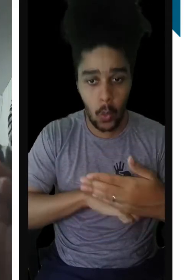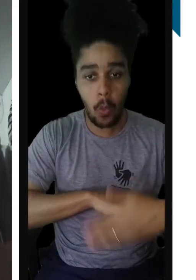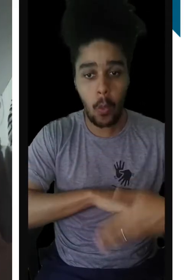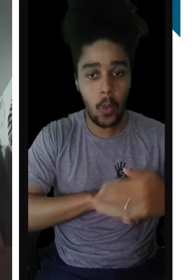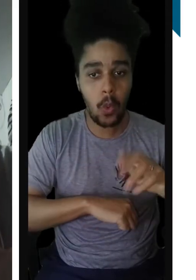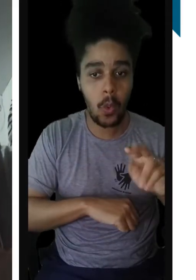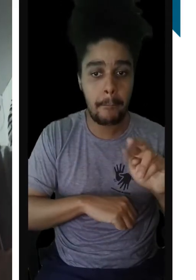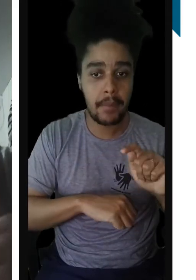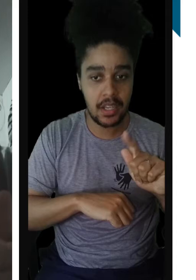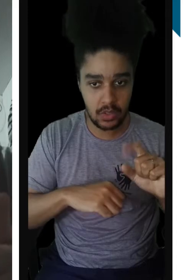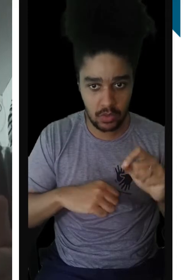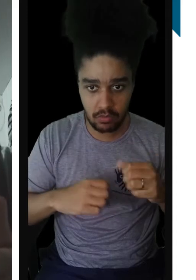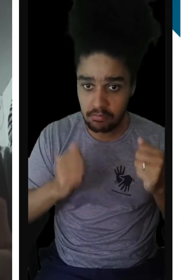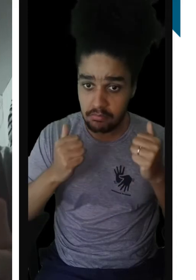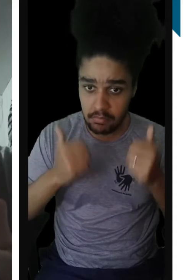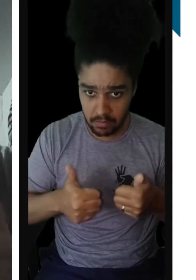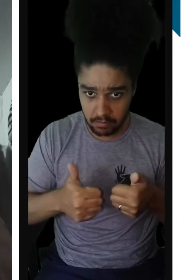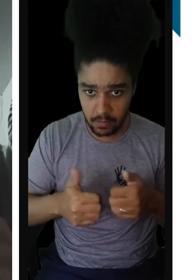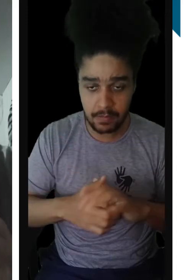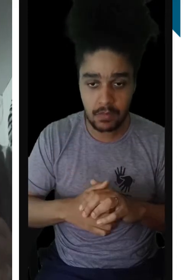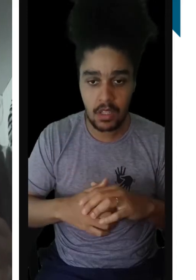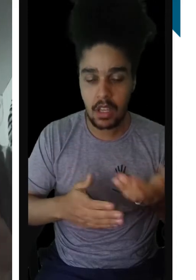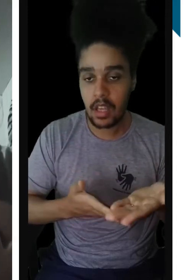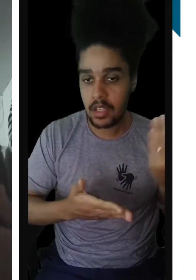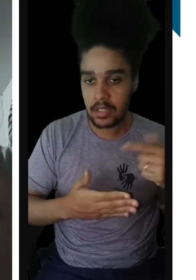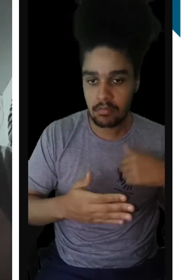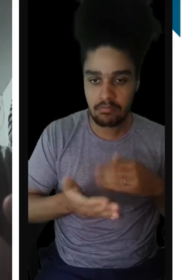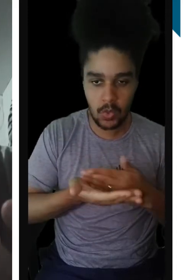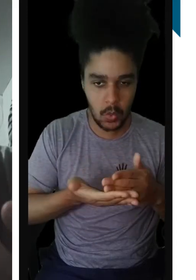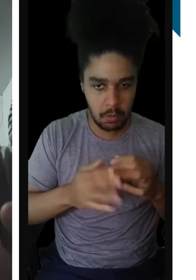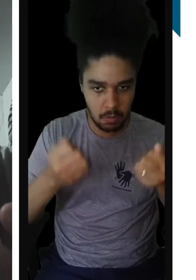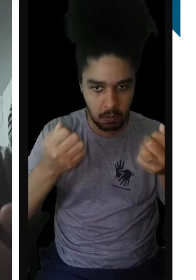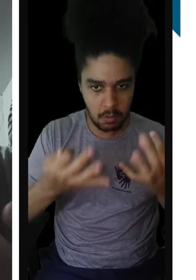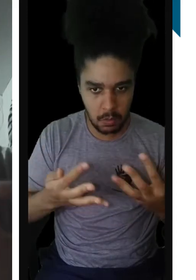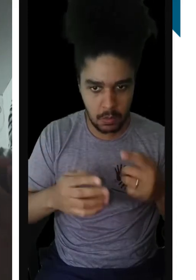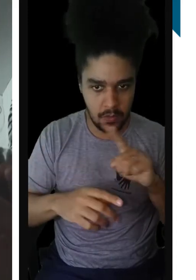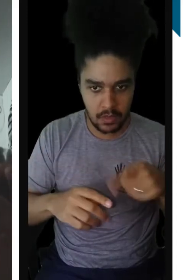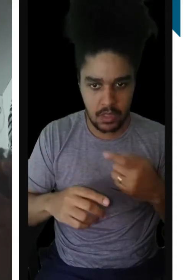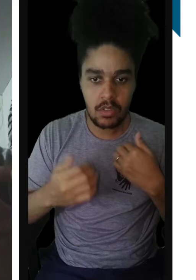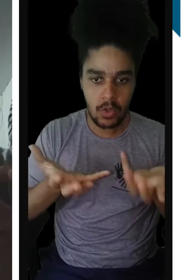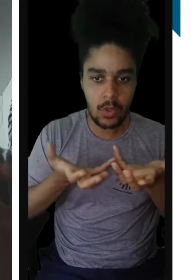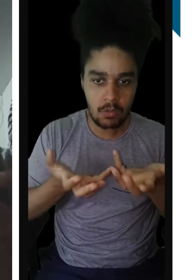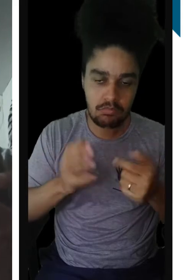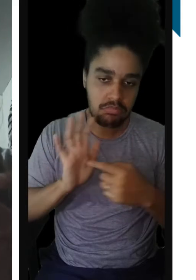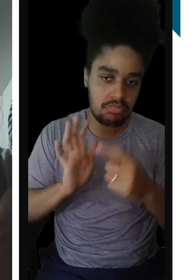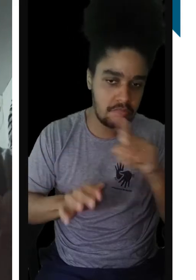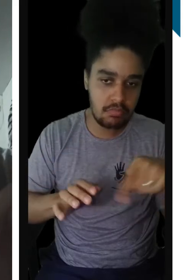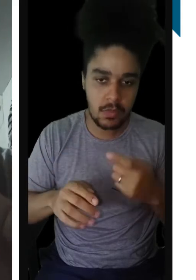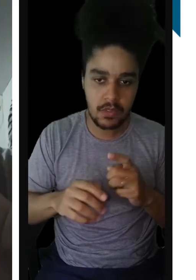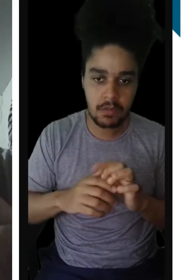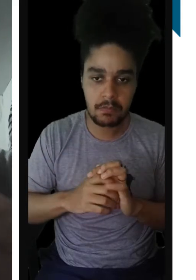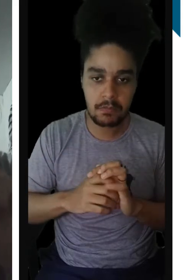ambientais urbanos. Show de bola? Antes de eu começar a explicação, eu quero só destacar